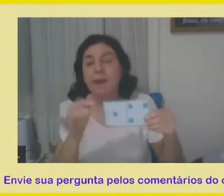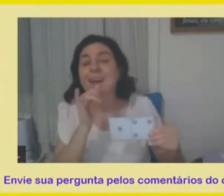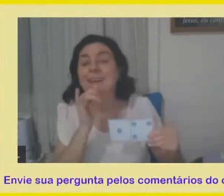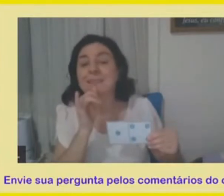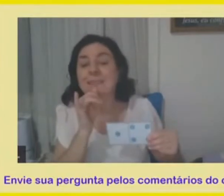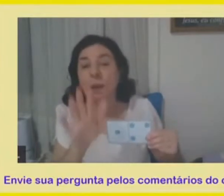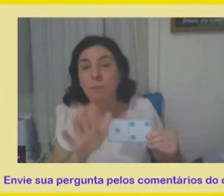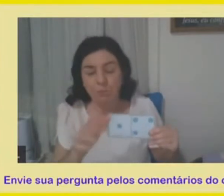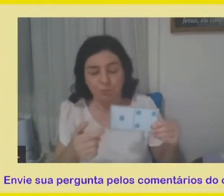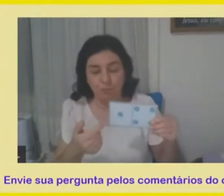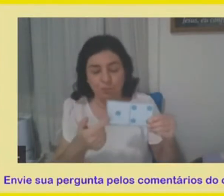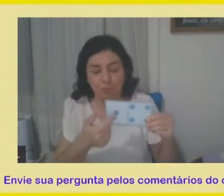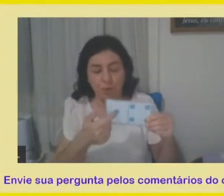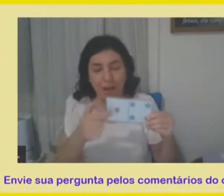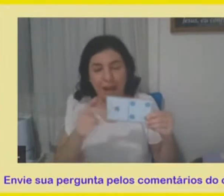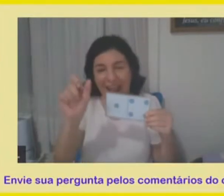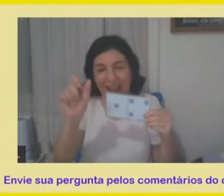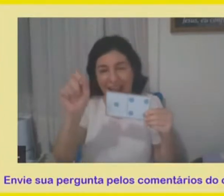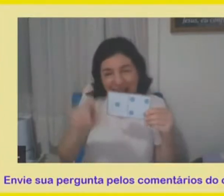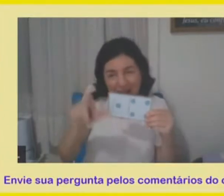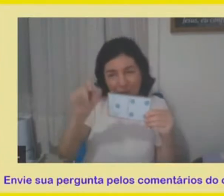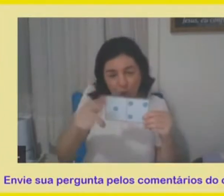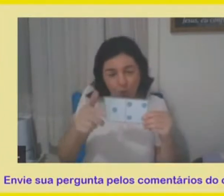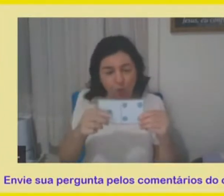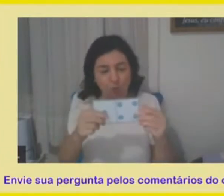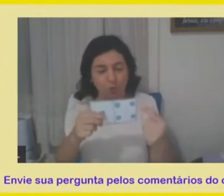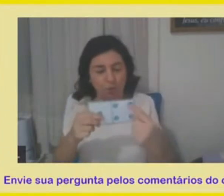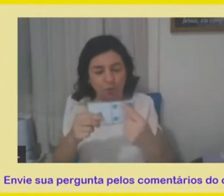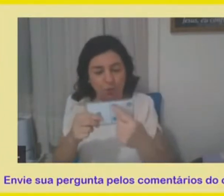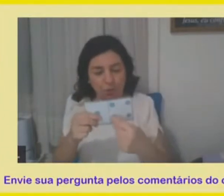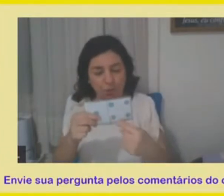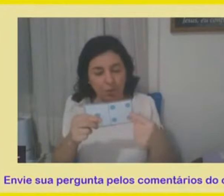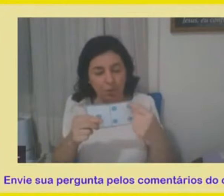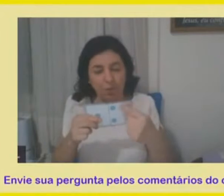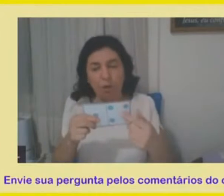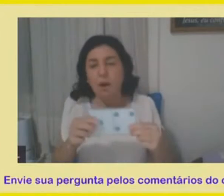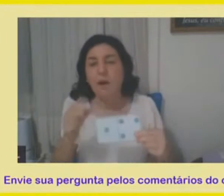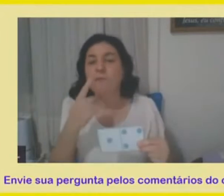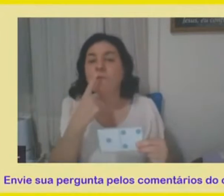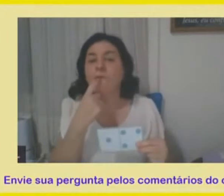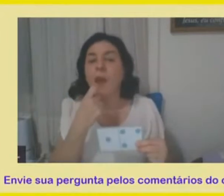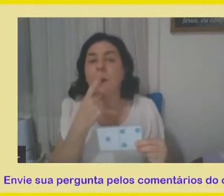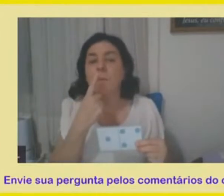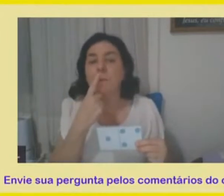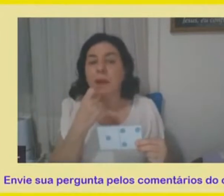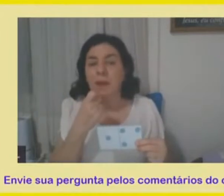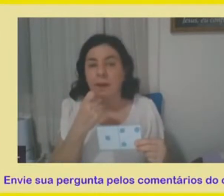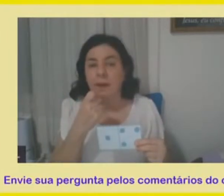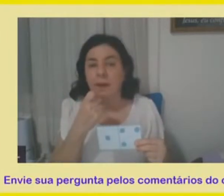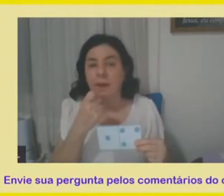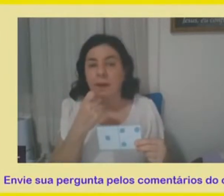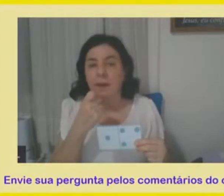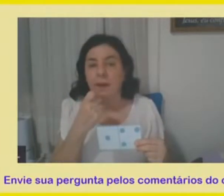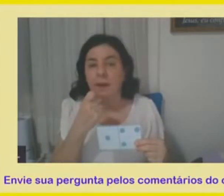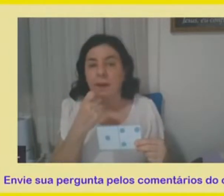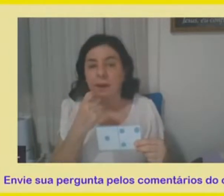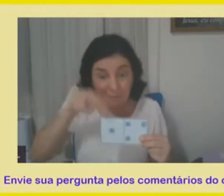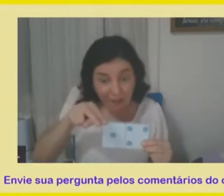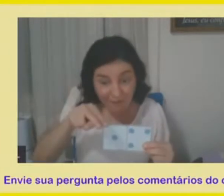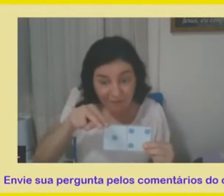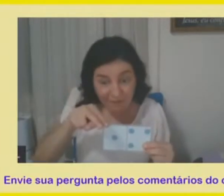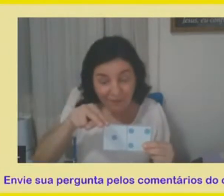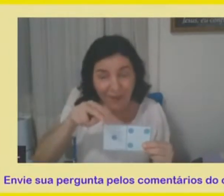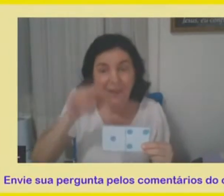Um outro aluno vai utilizar a mesma coisa? Se é um aluno com deficiência mental,